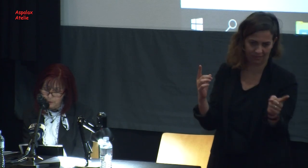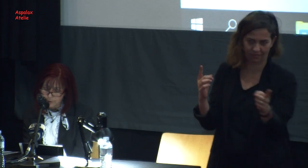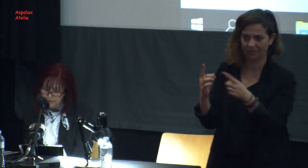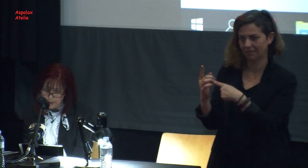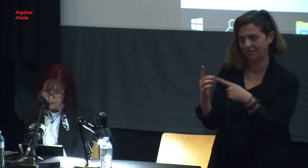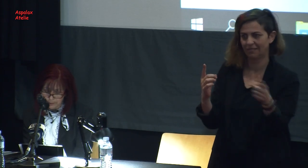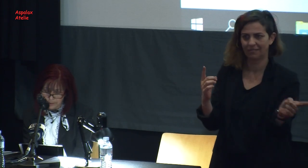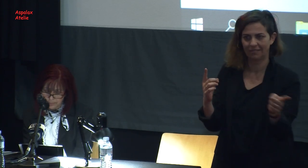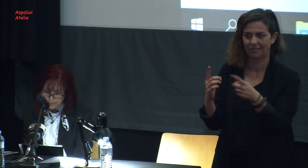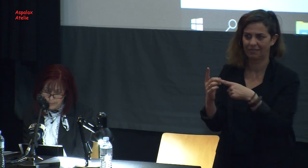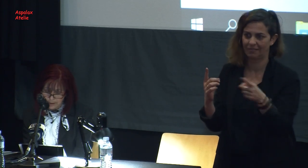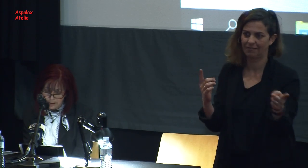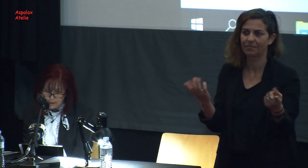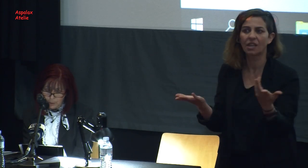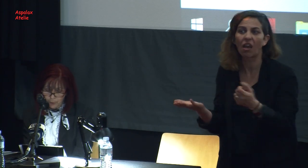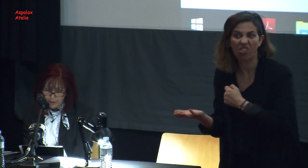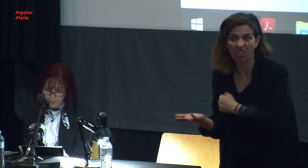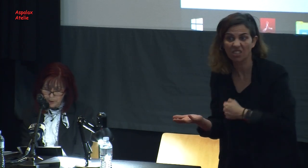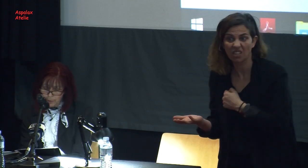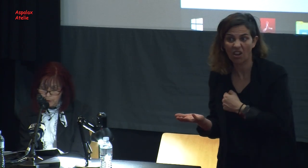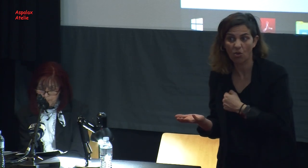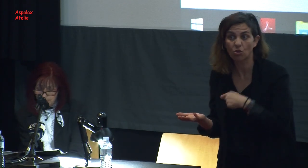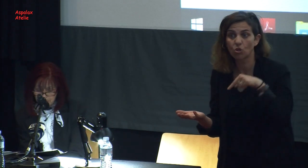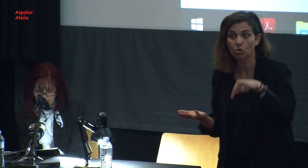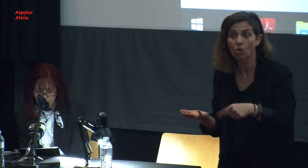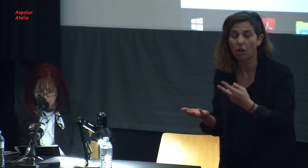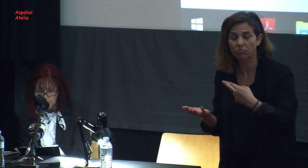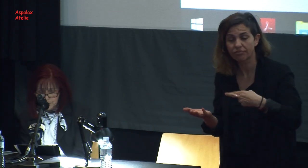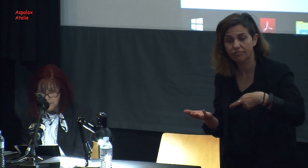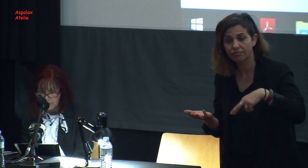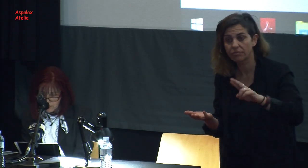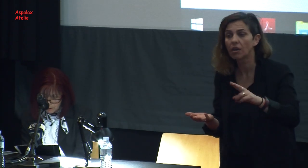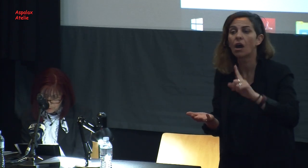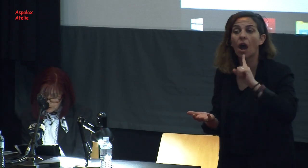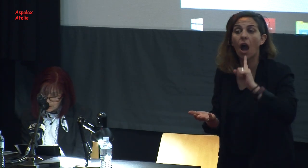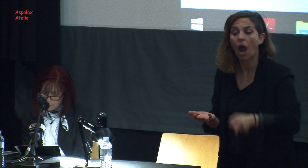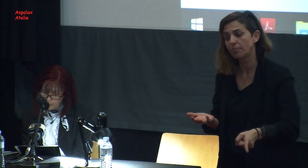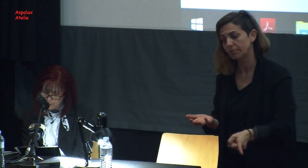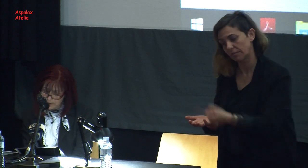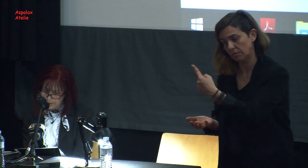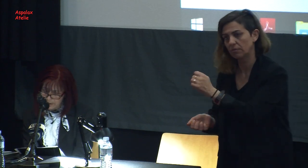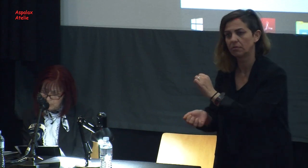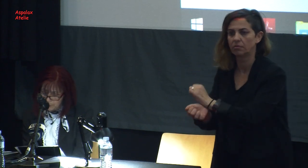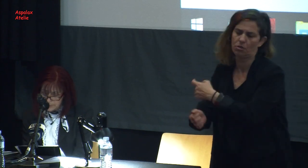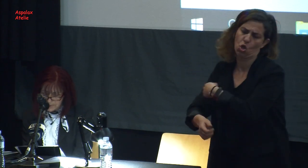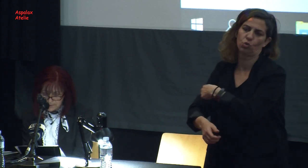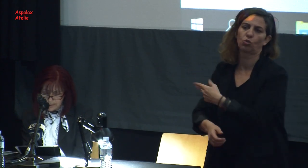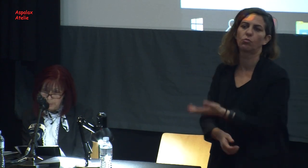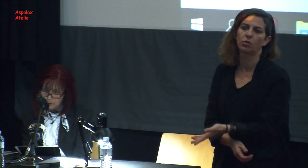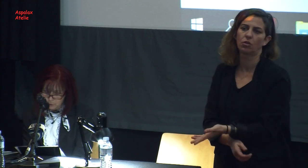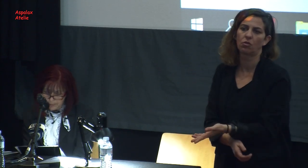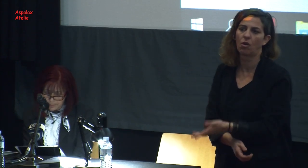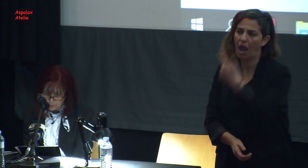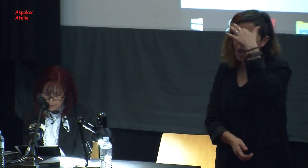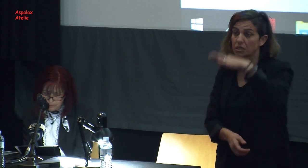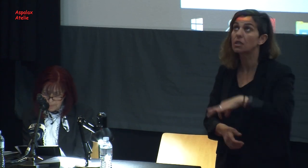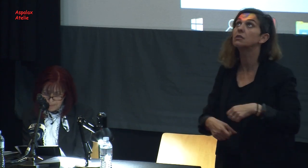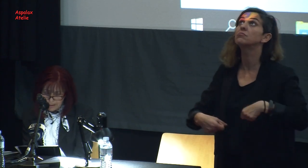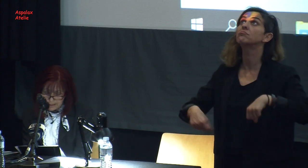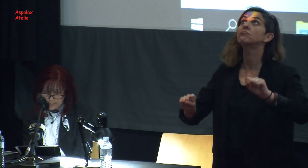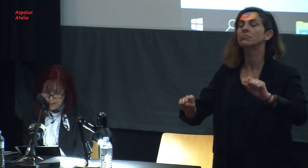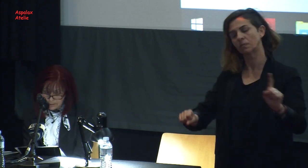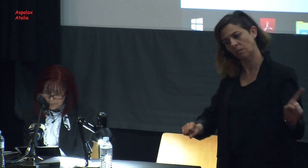δυστυχώς συνεχώς αυξάνονται. Τα προγράμματα που υλοποιήθηκαν μέσω του ψυχαργός πρόσφεραν ανακούφιση σε ένα μέρος του